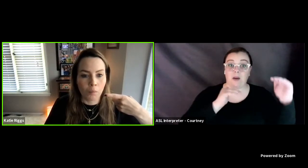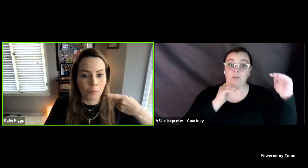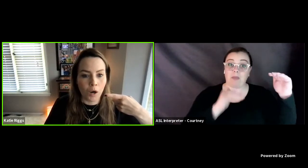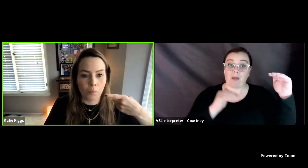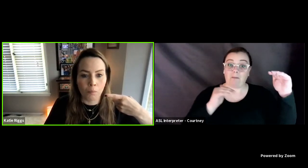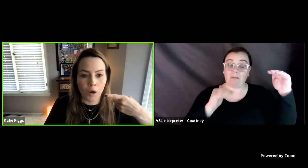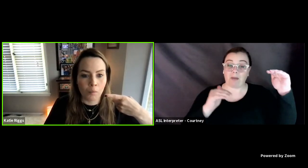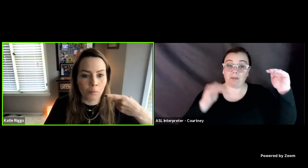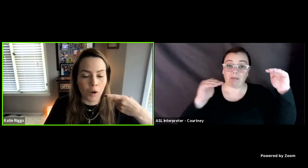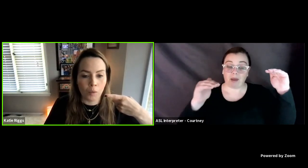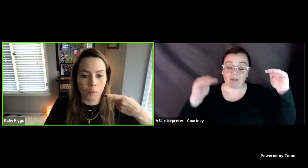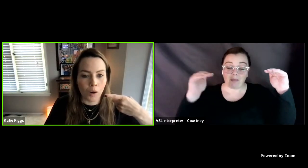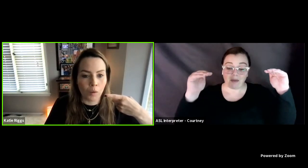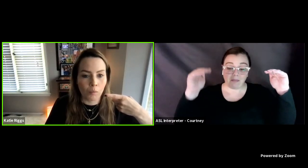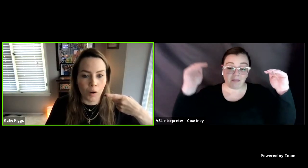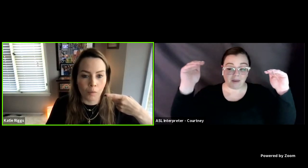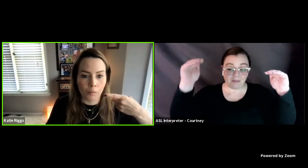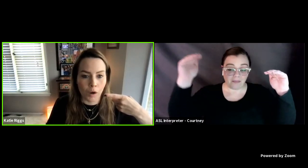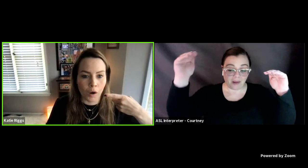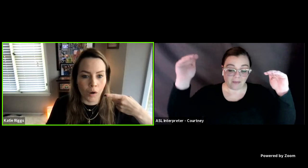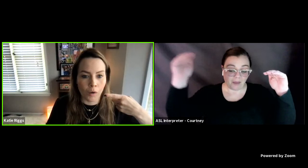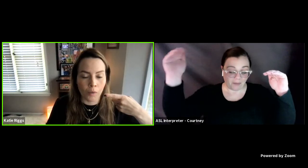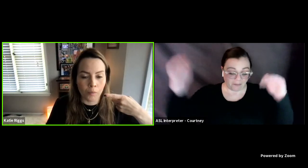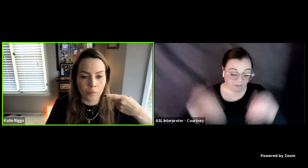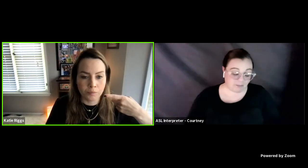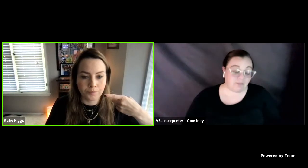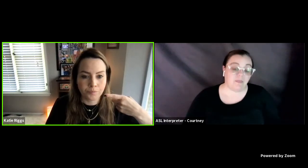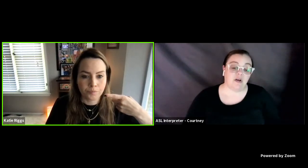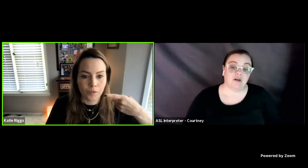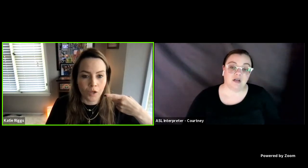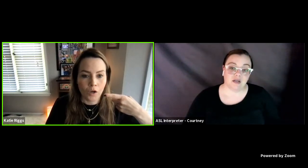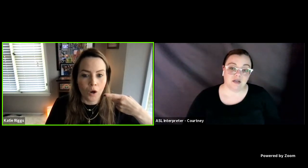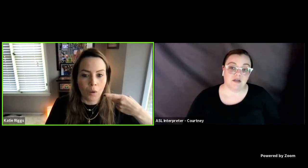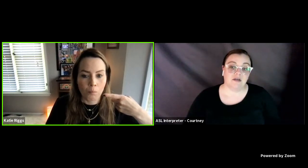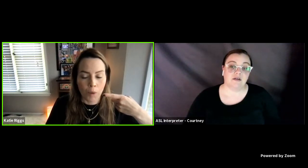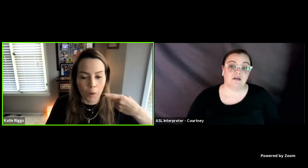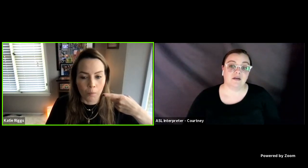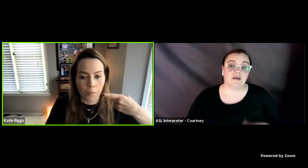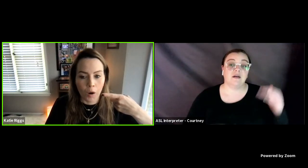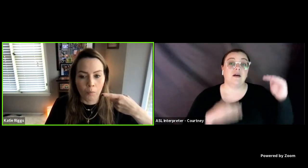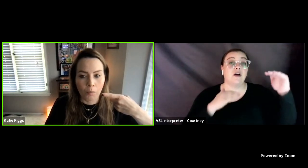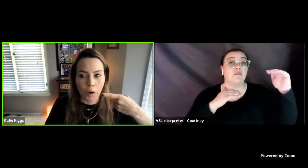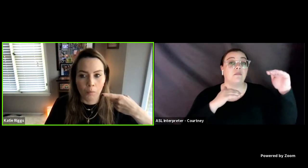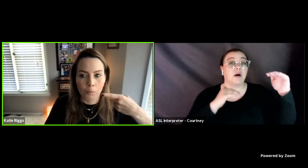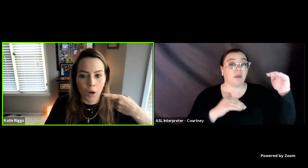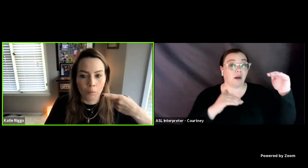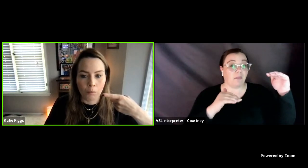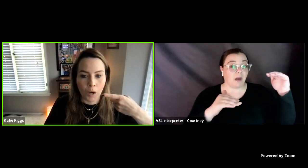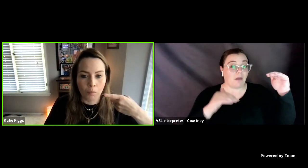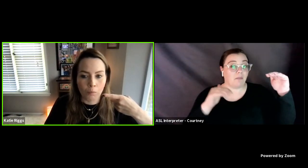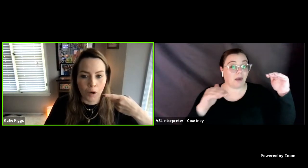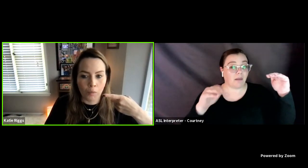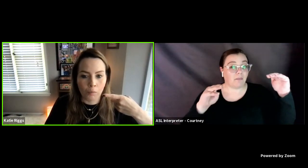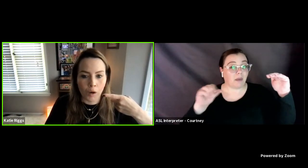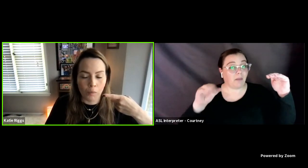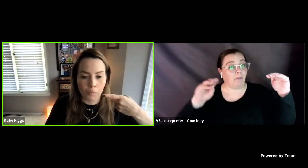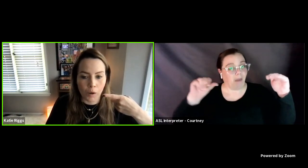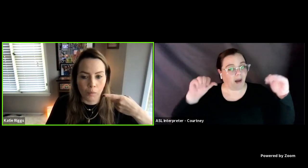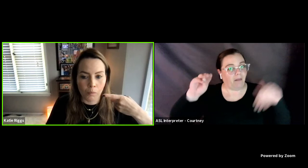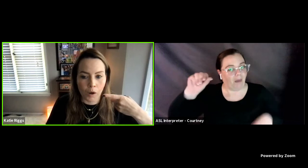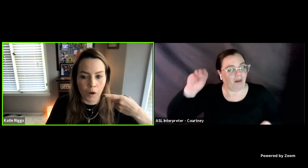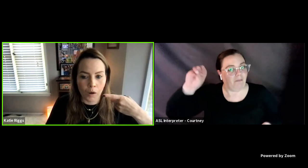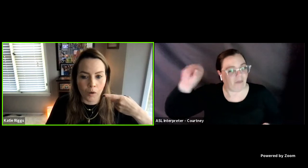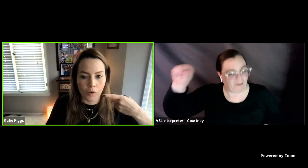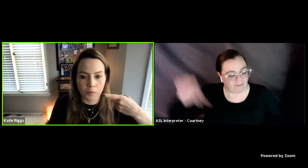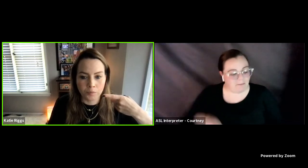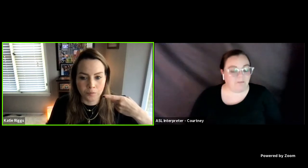mum, mum, mum, mum, mum, mum, mum, mum. Mum, mum, mum, mum, mum, mum, mum,